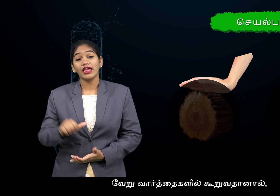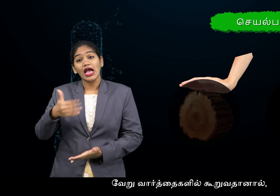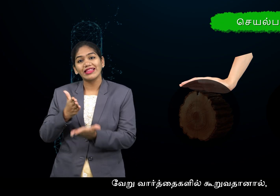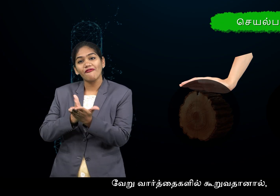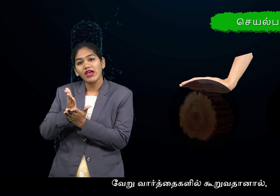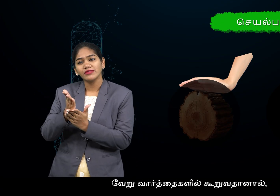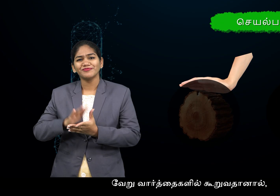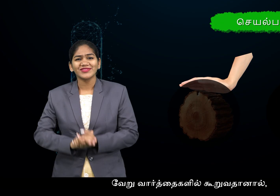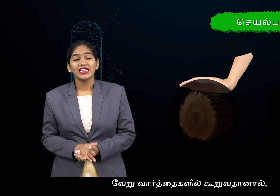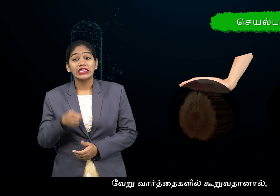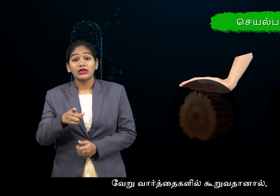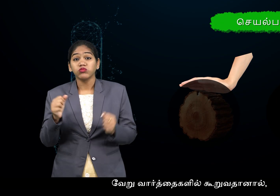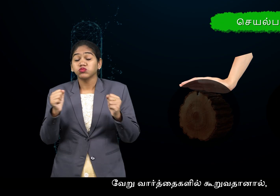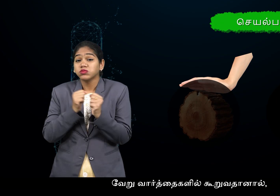வேறு வார்த்தையில் கூறுவதானால்,